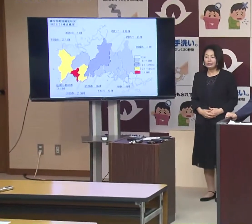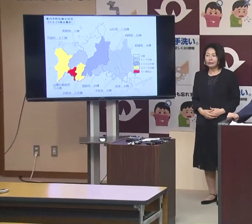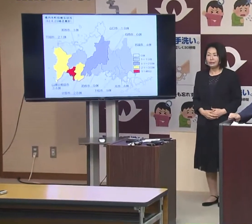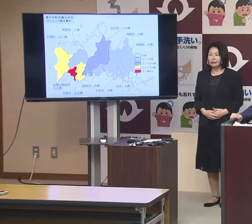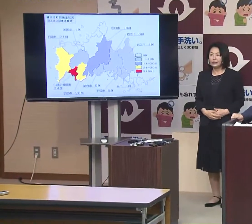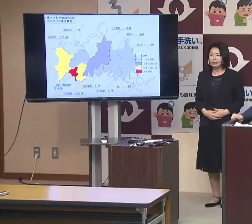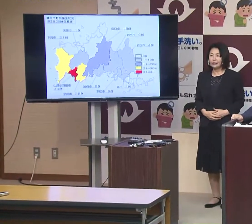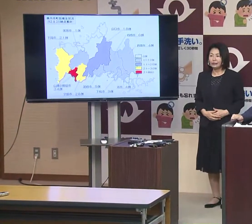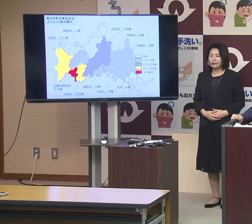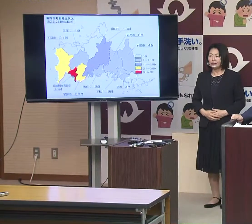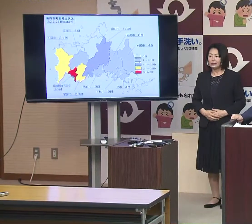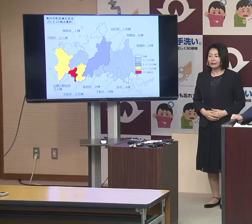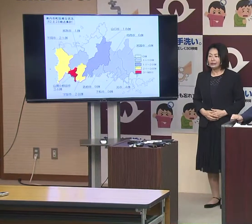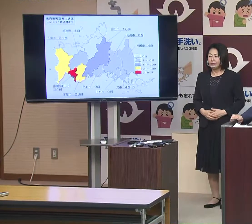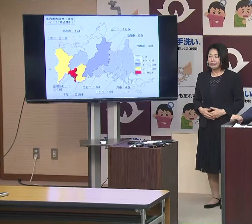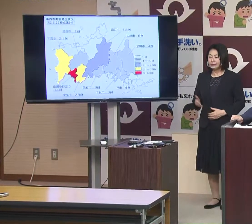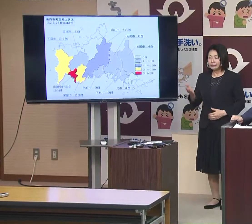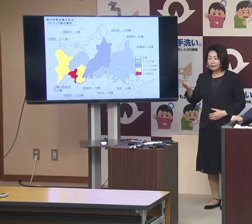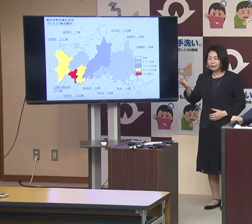毎日の日が